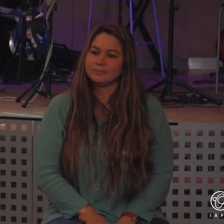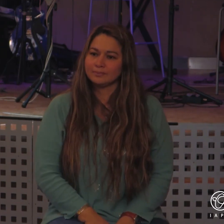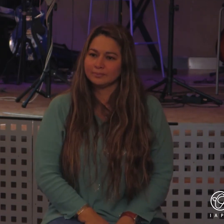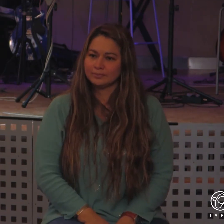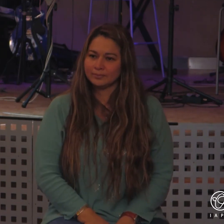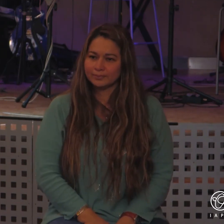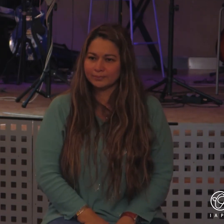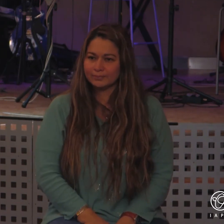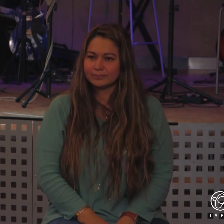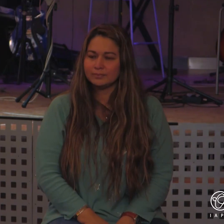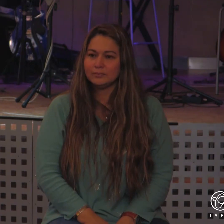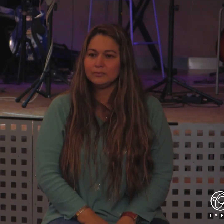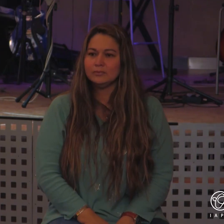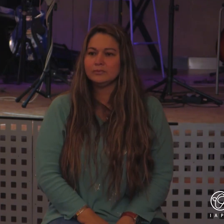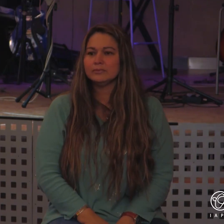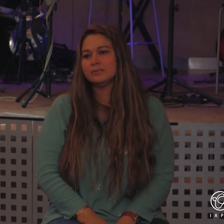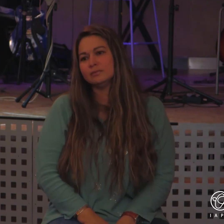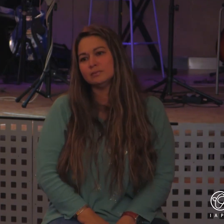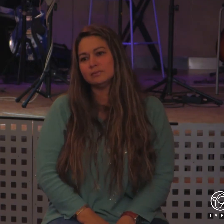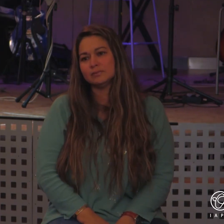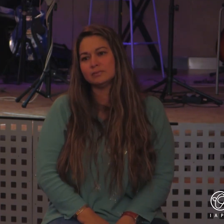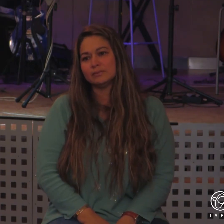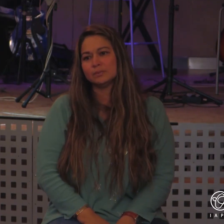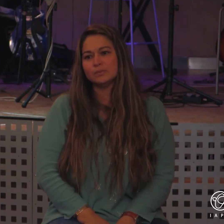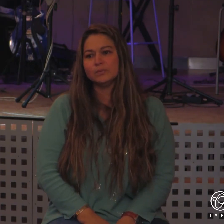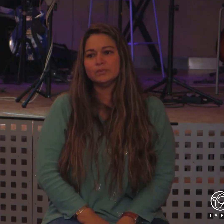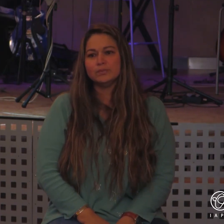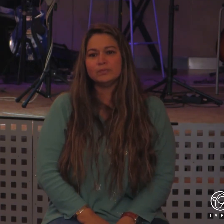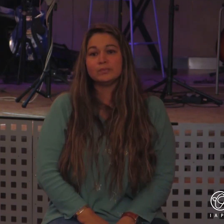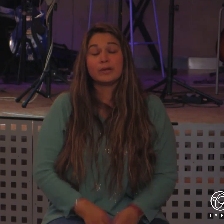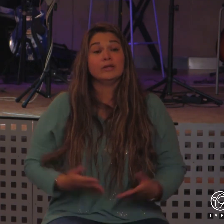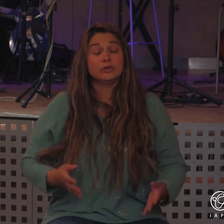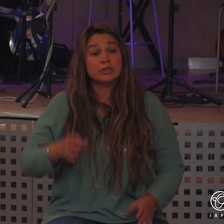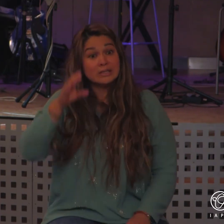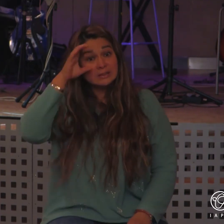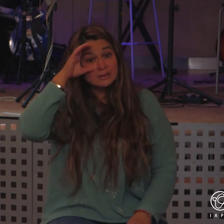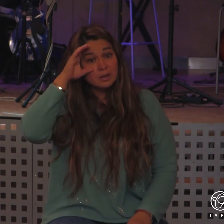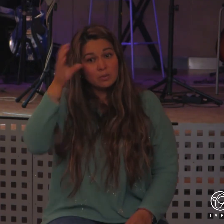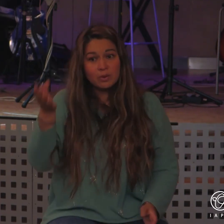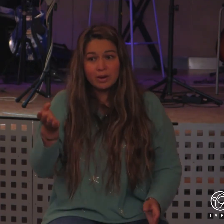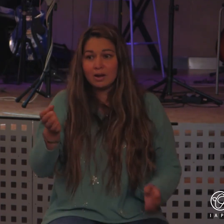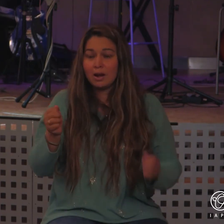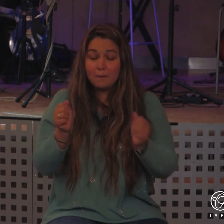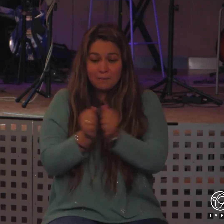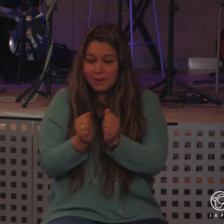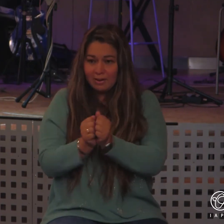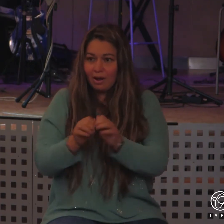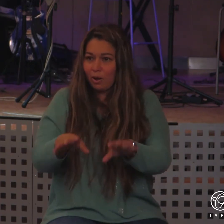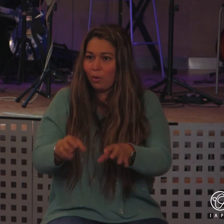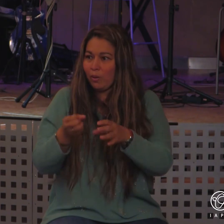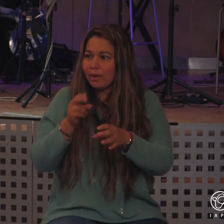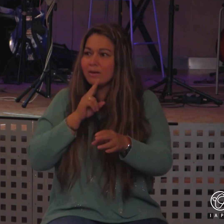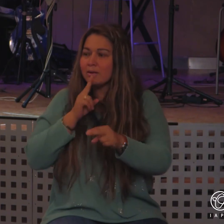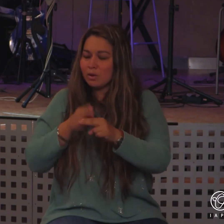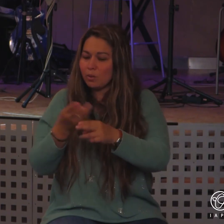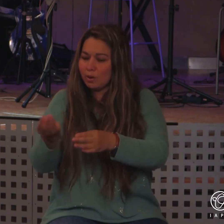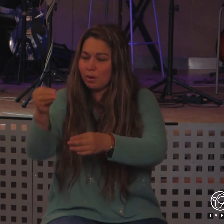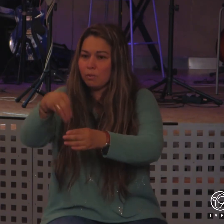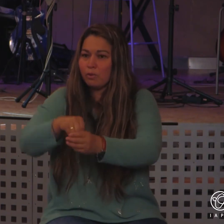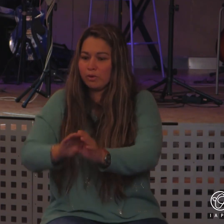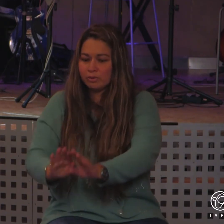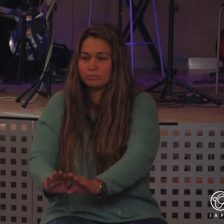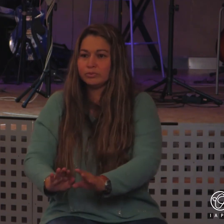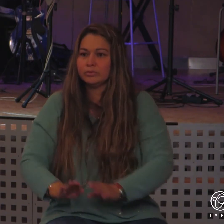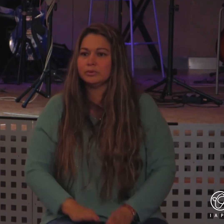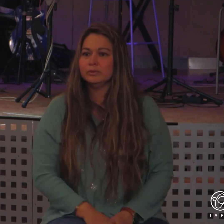Y Samuel va y establece una piedra, le pone su nombre, Ebenezer. Mirando